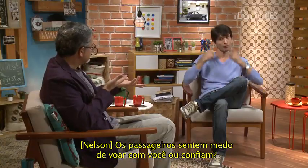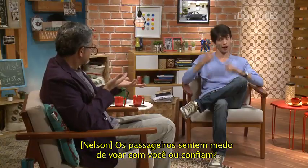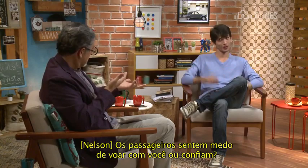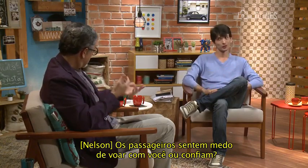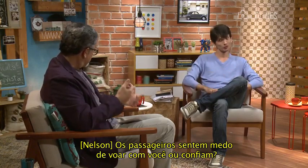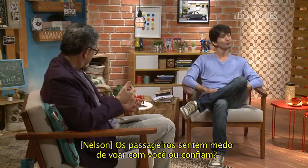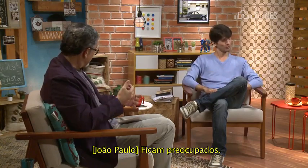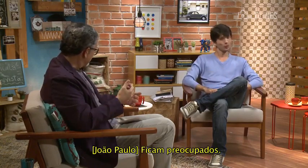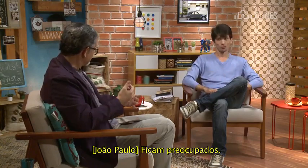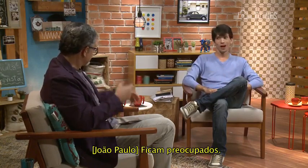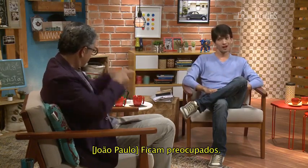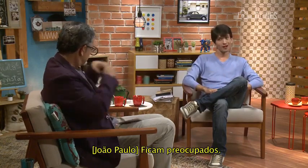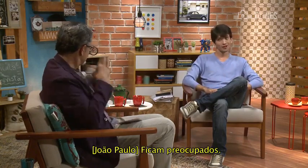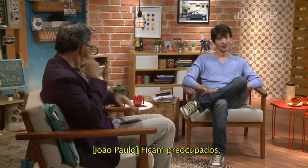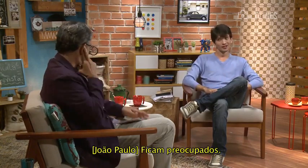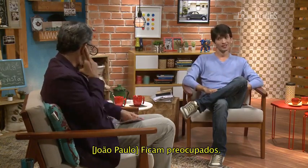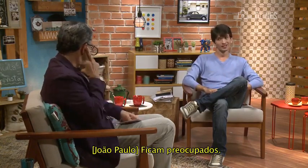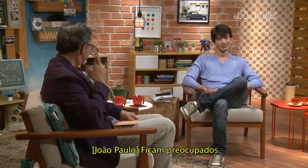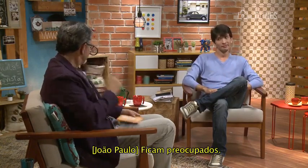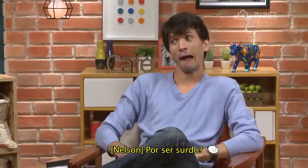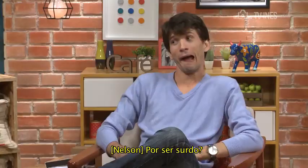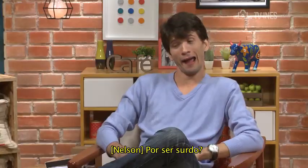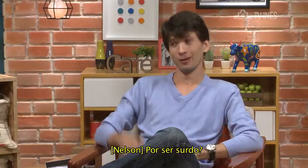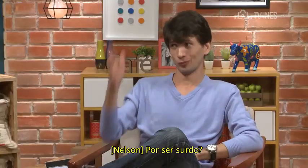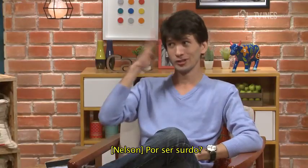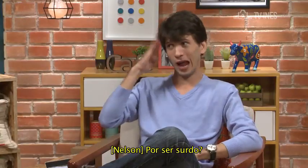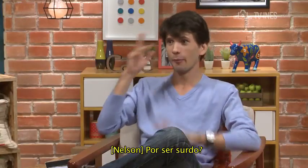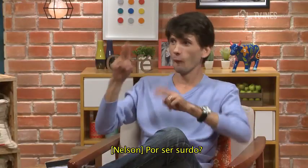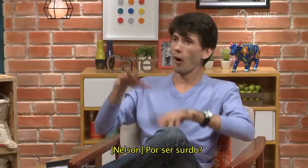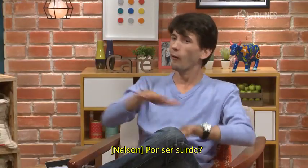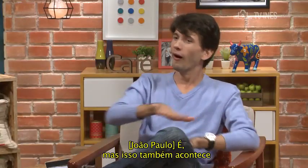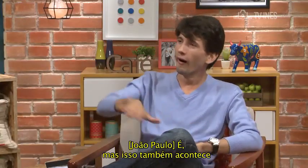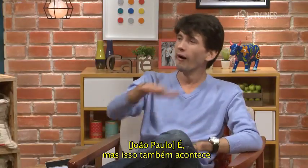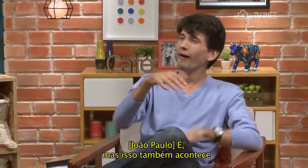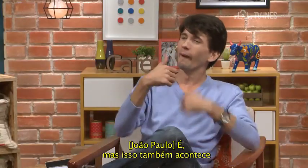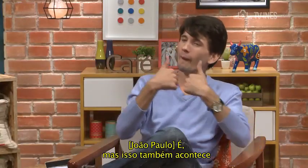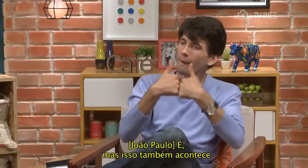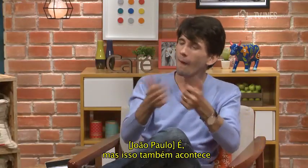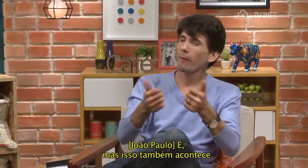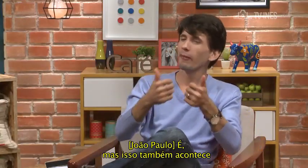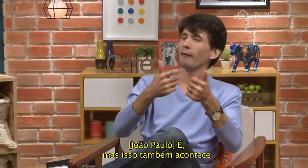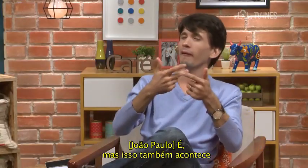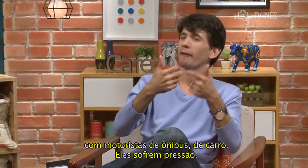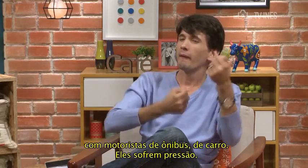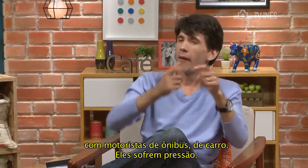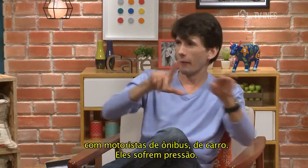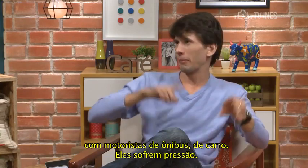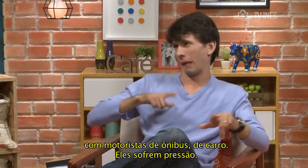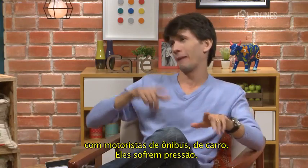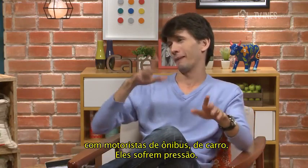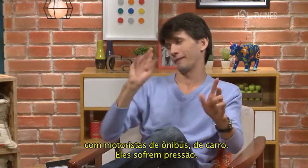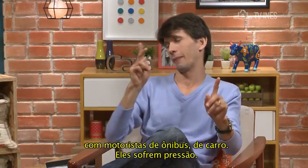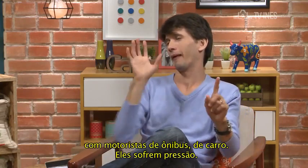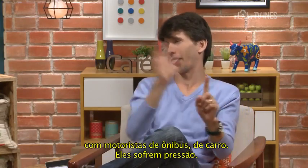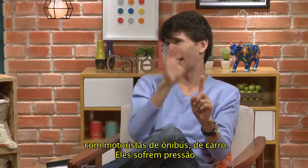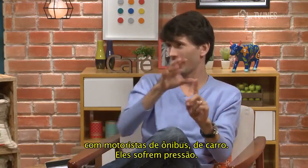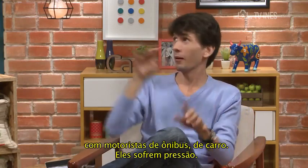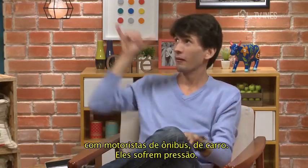ou com fio ficam preocupados por ser surdo É mas isso também acontece com motoristas de ônibus de carro eles sofrem